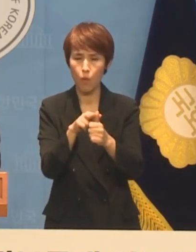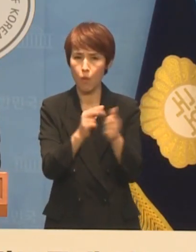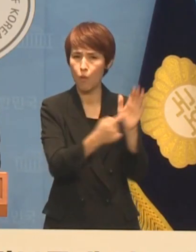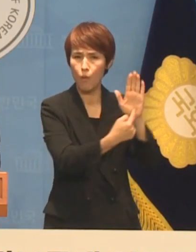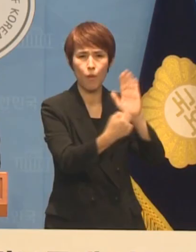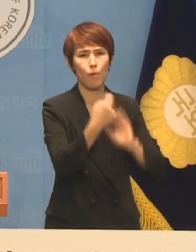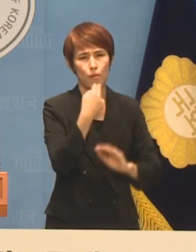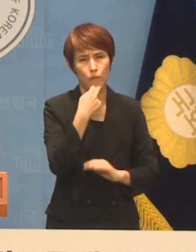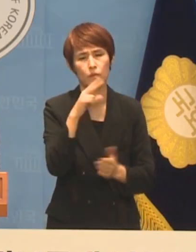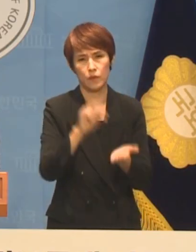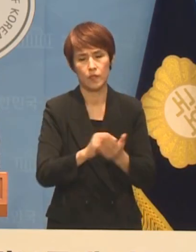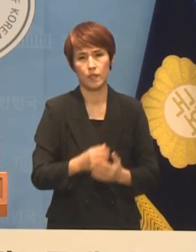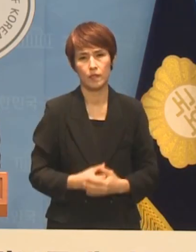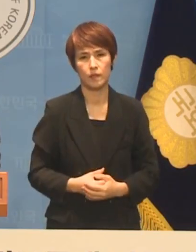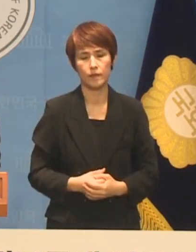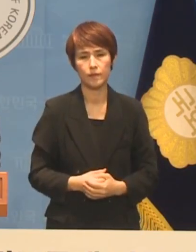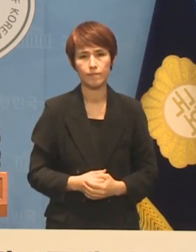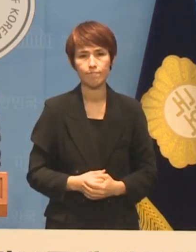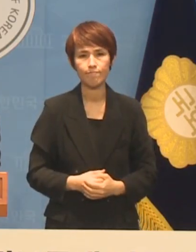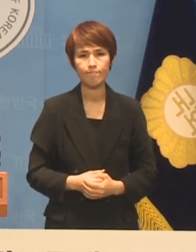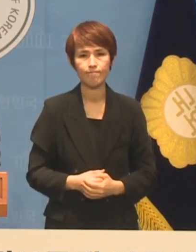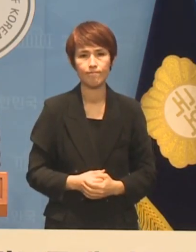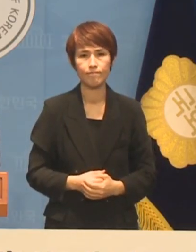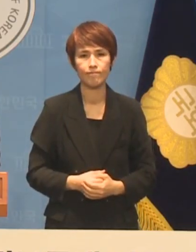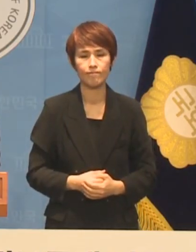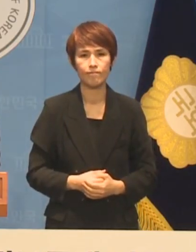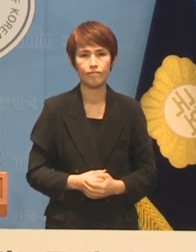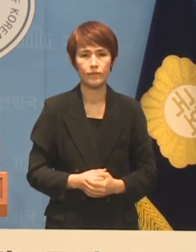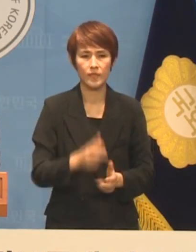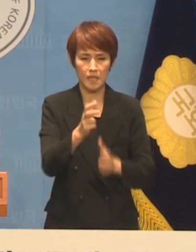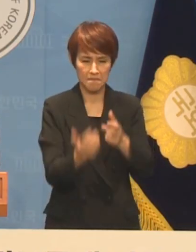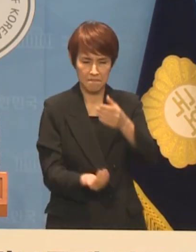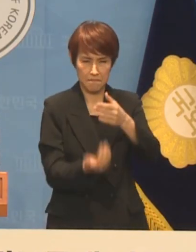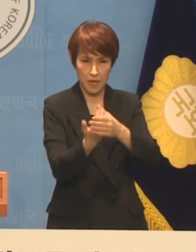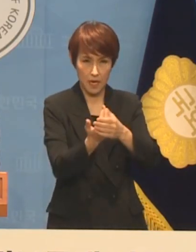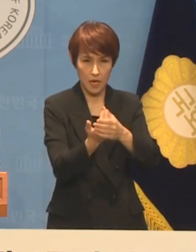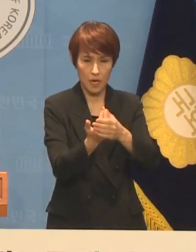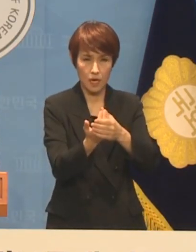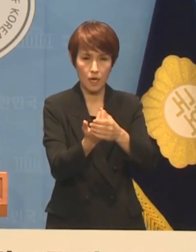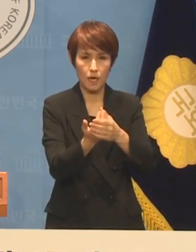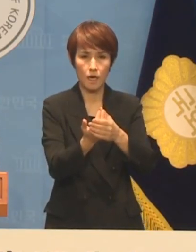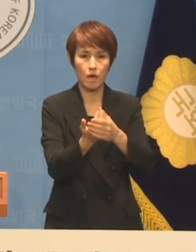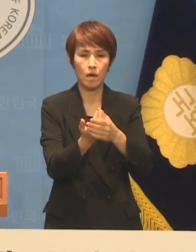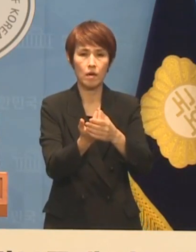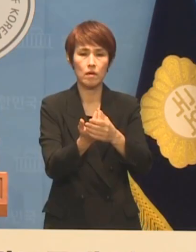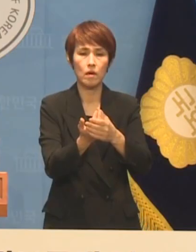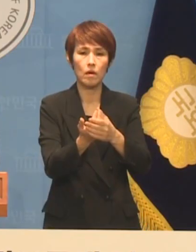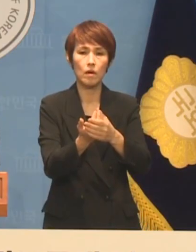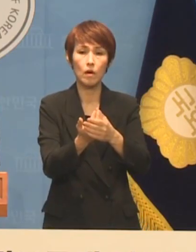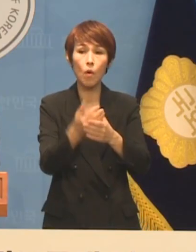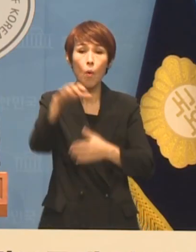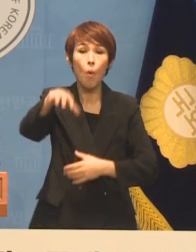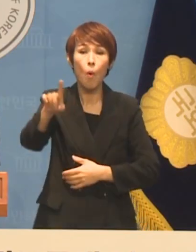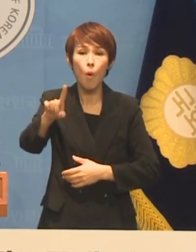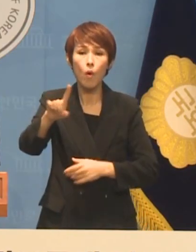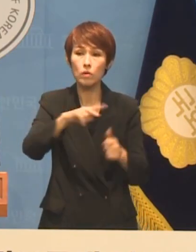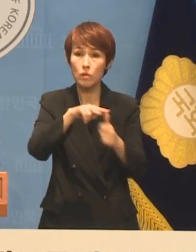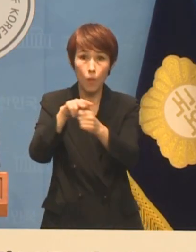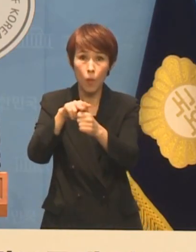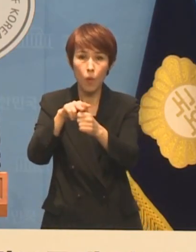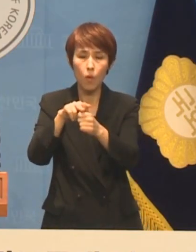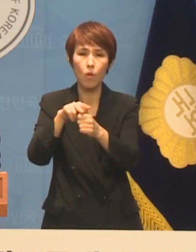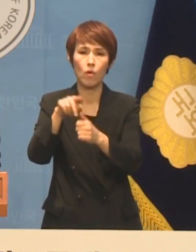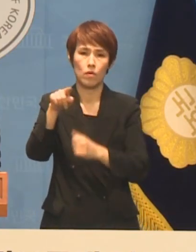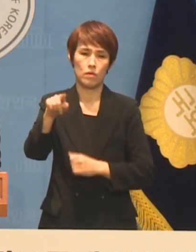않습니다. 이에 대한 문제의식을 갖고 중대재해가 발생한 사업장의 정보도 임금체불 사업주와